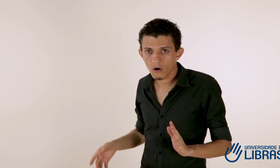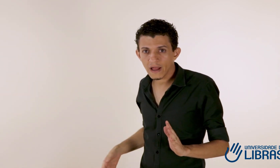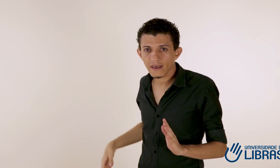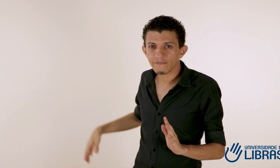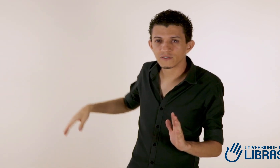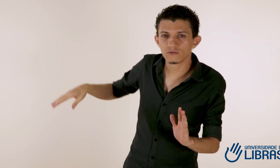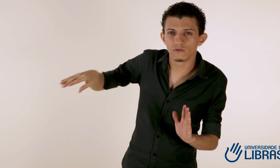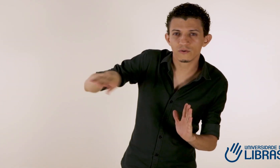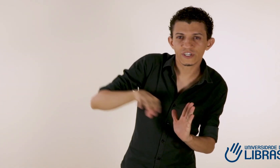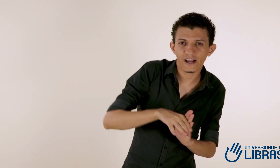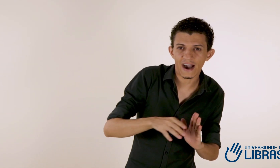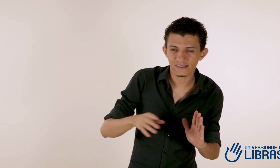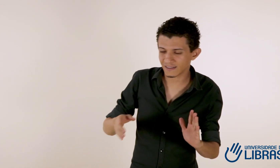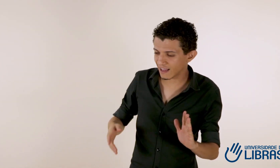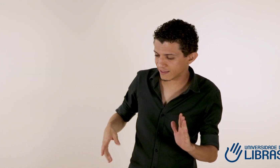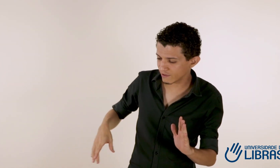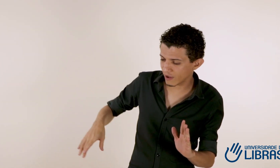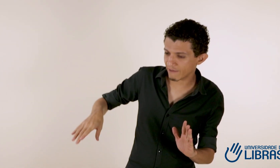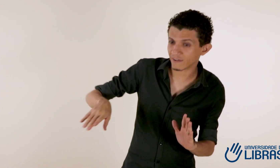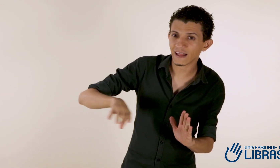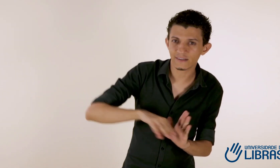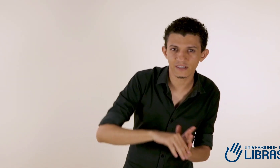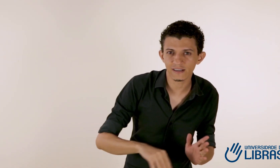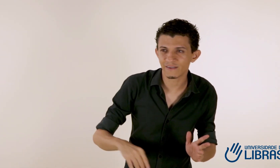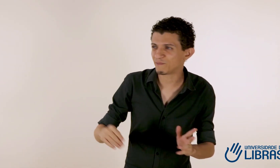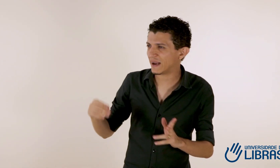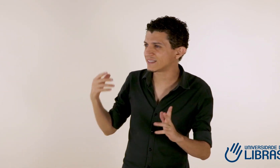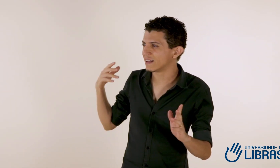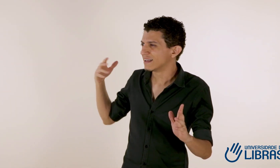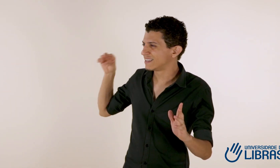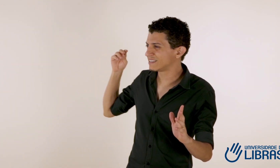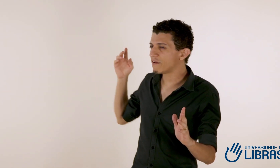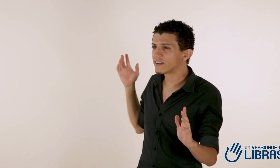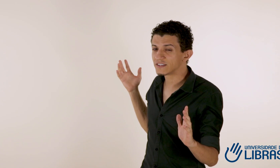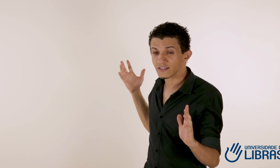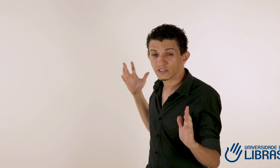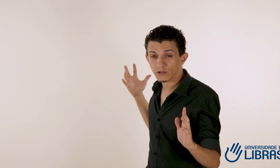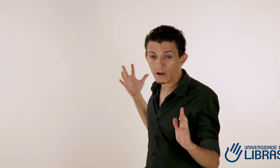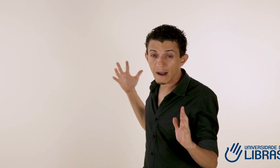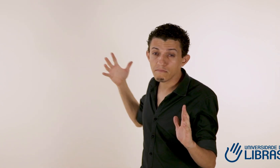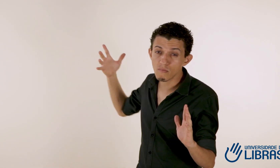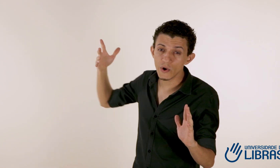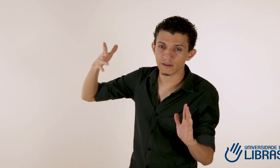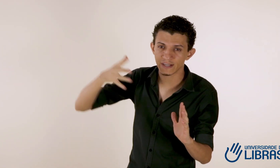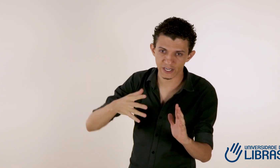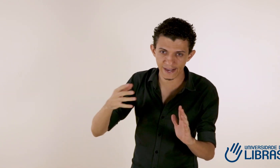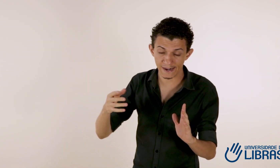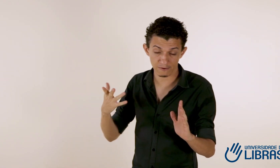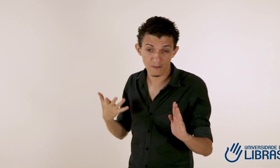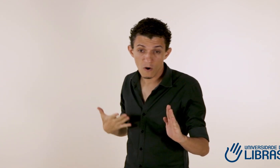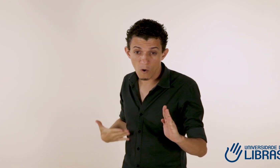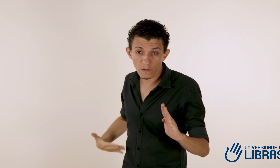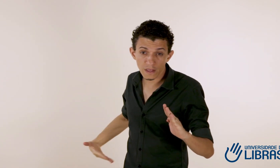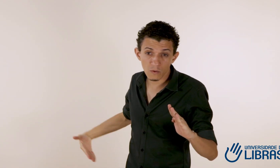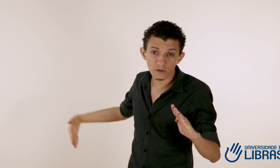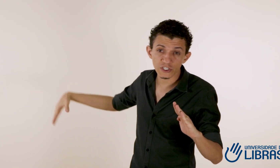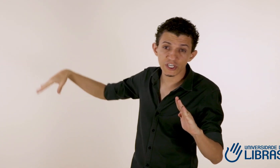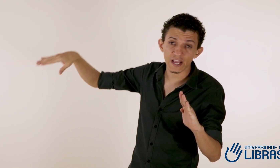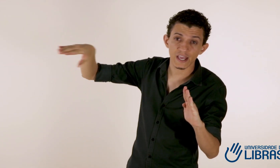Olha a ênfase do chegar. Você até deu uma levantadinha aqui, que parece que você teve que se deslocar muito até chegar em casa. Então, ontem, quando eu cheguei